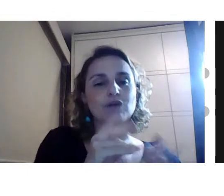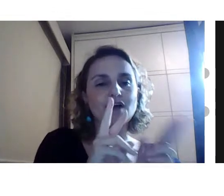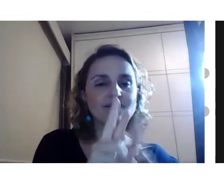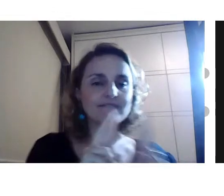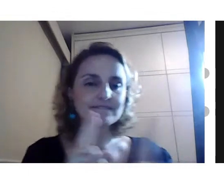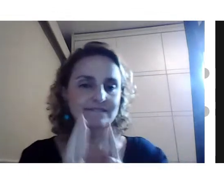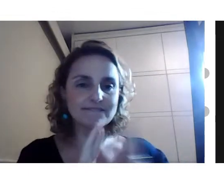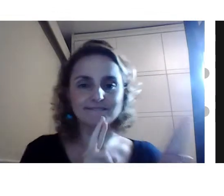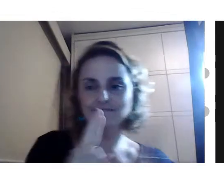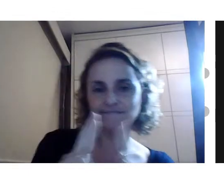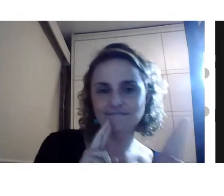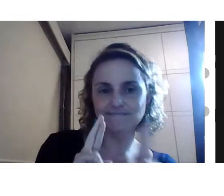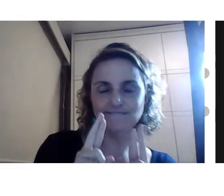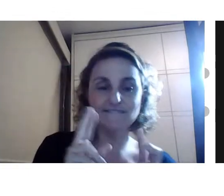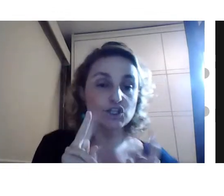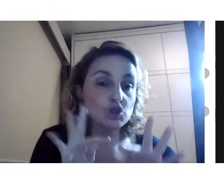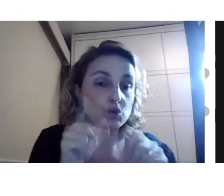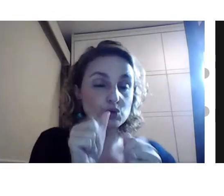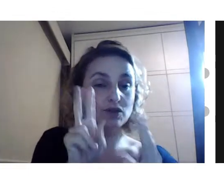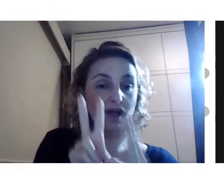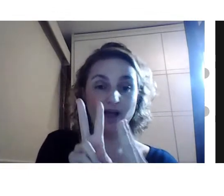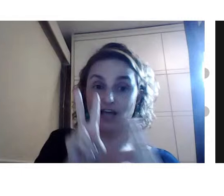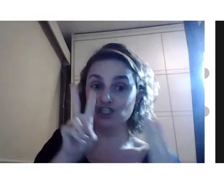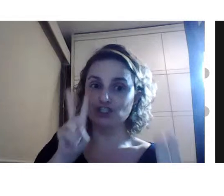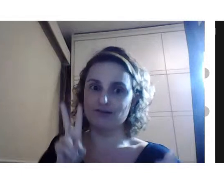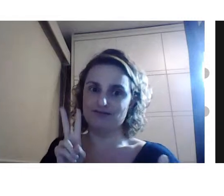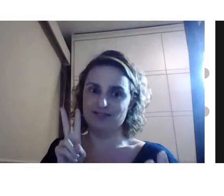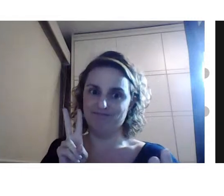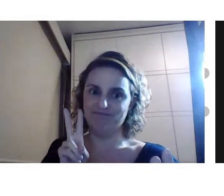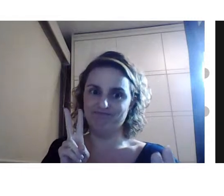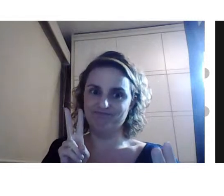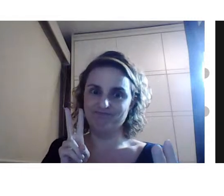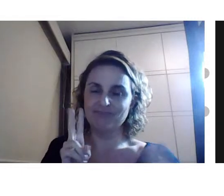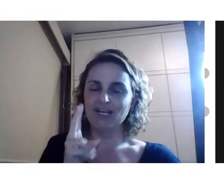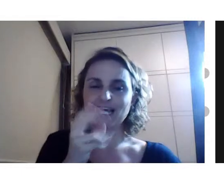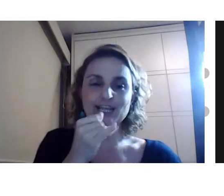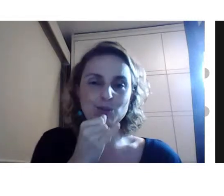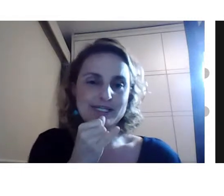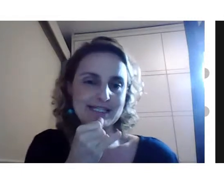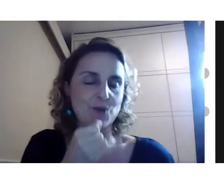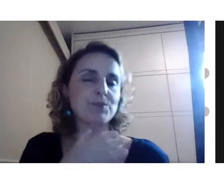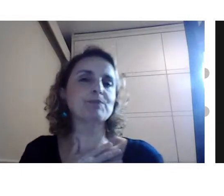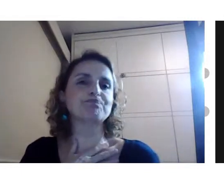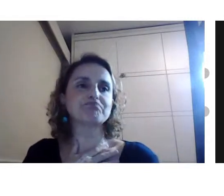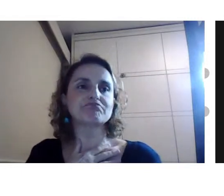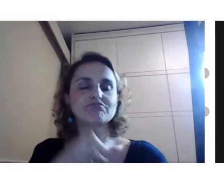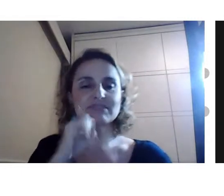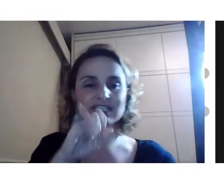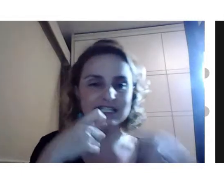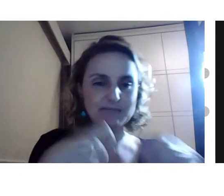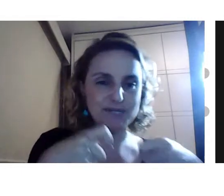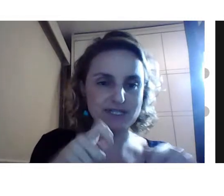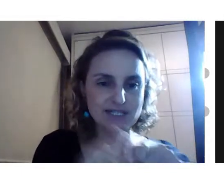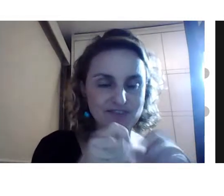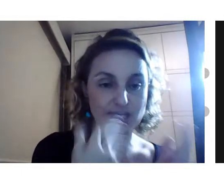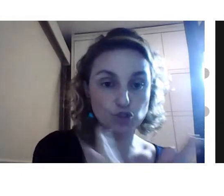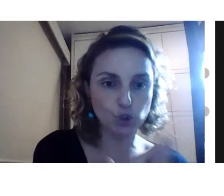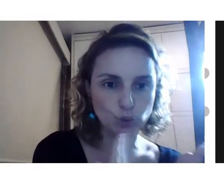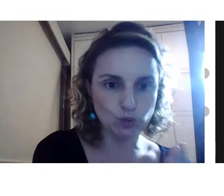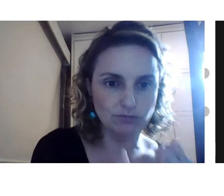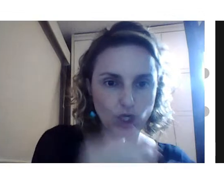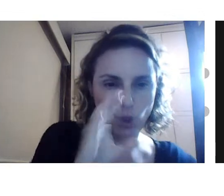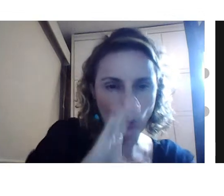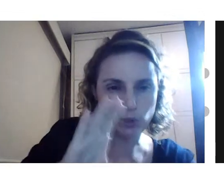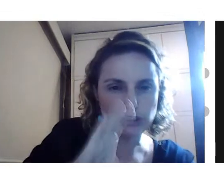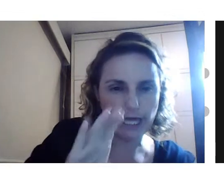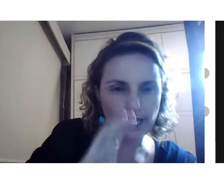de com anemia de isolamento social estamos tão grande desafio que é trabalhar Home Office trabalhar de forma